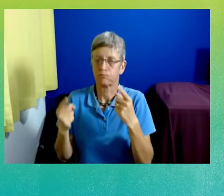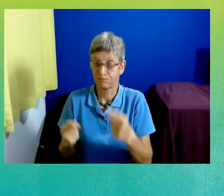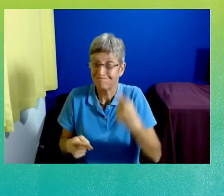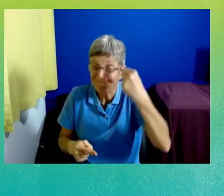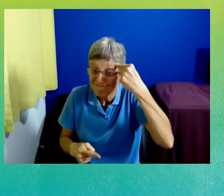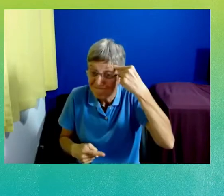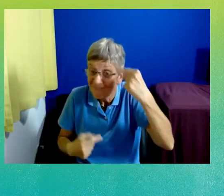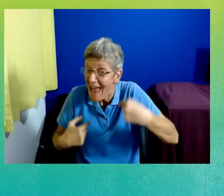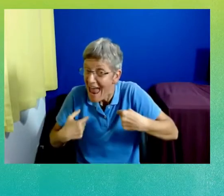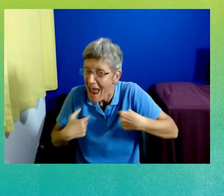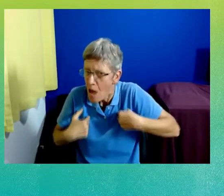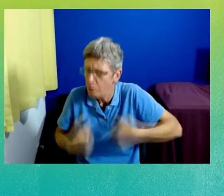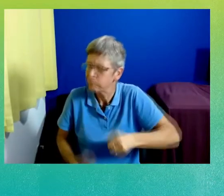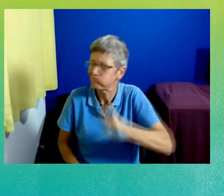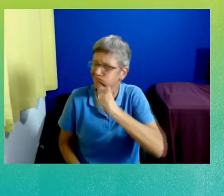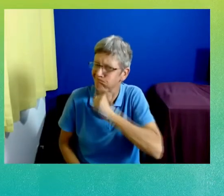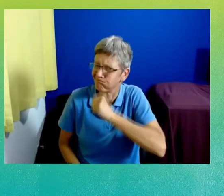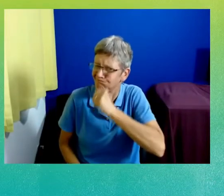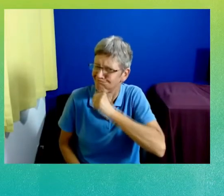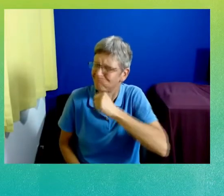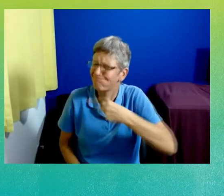assistir.